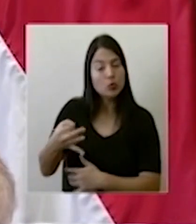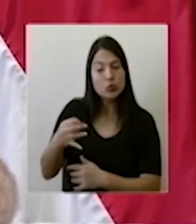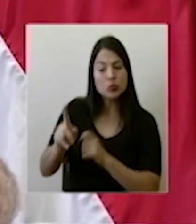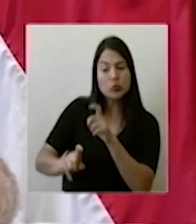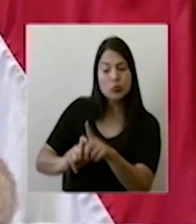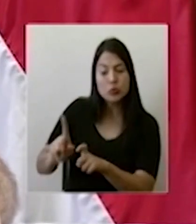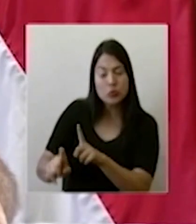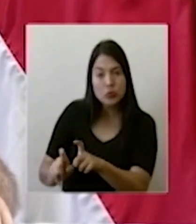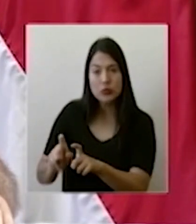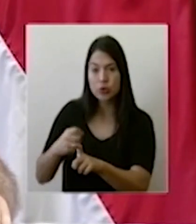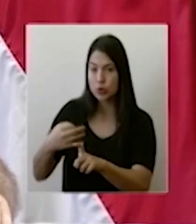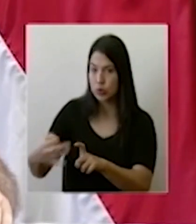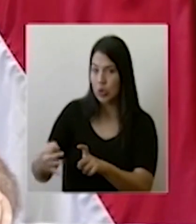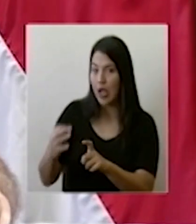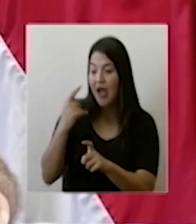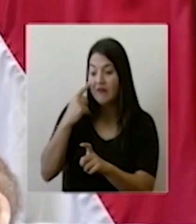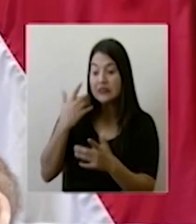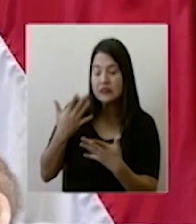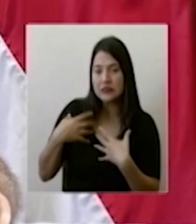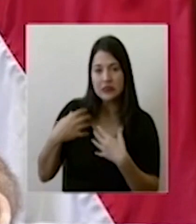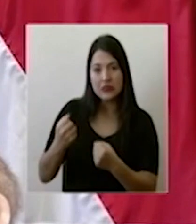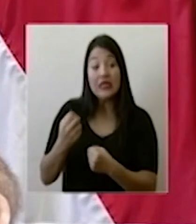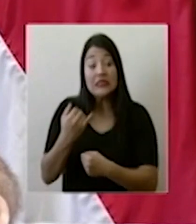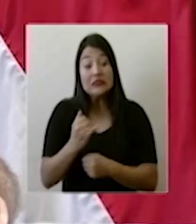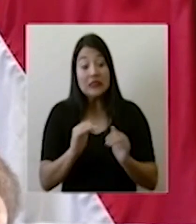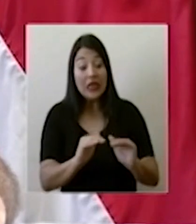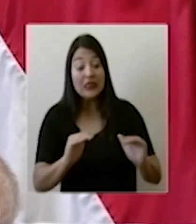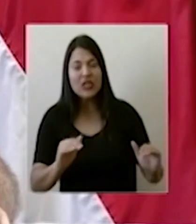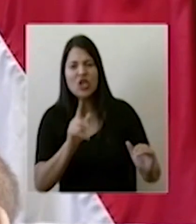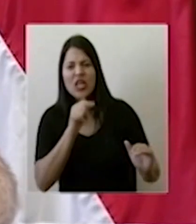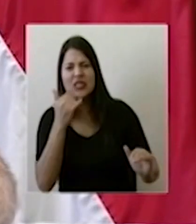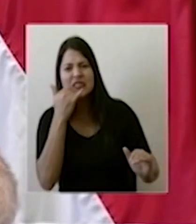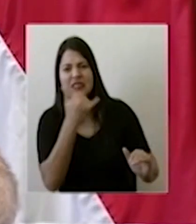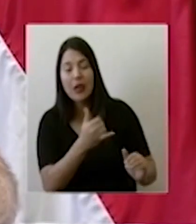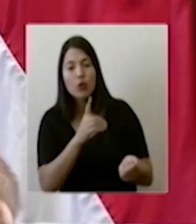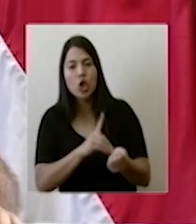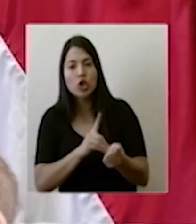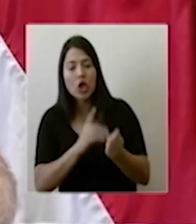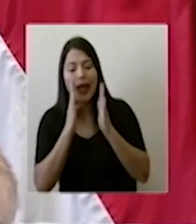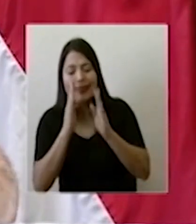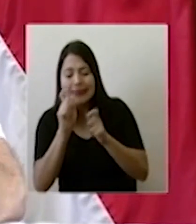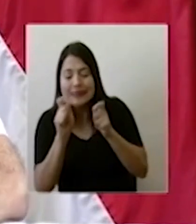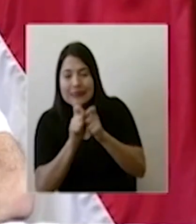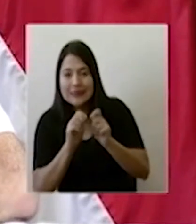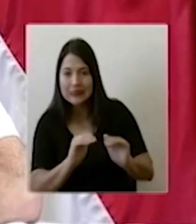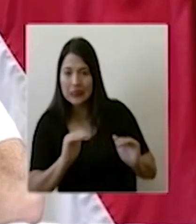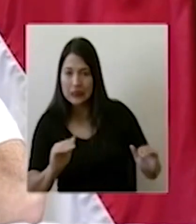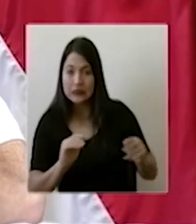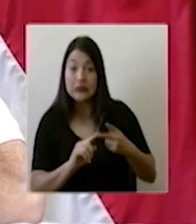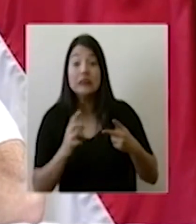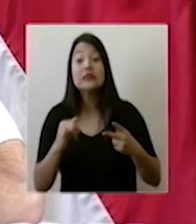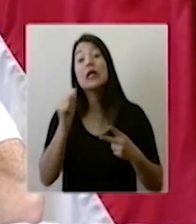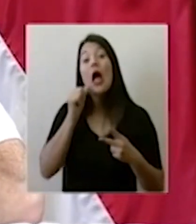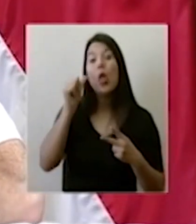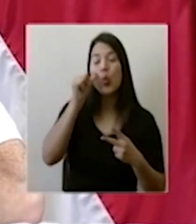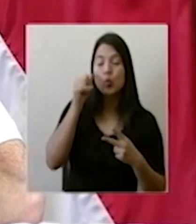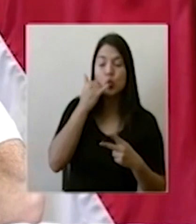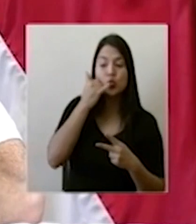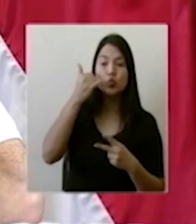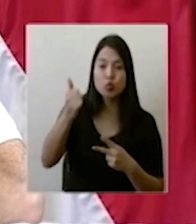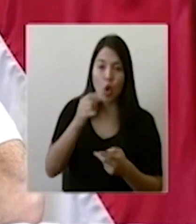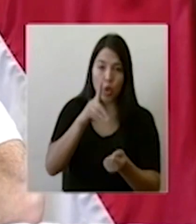son atendidos por pediatras del Hospital Nacional de Niños, y si son adultos, entonces son atendidos por los residentes que